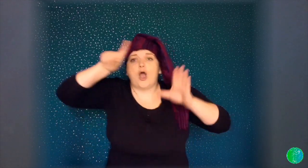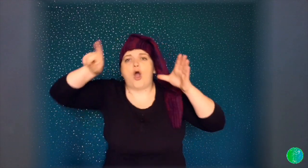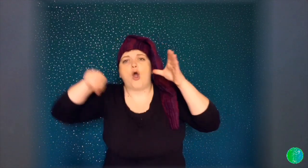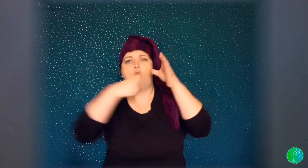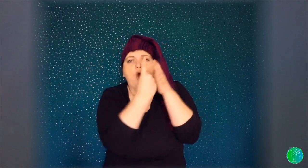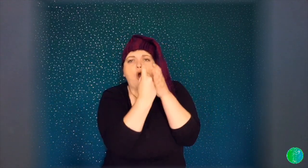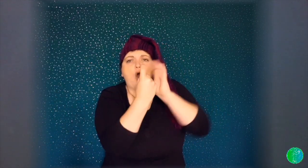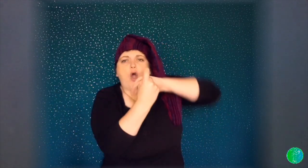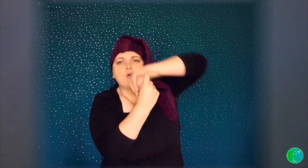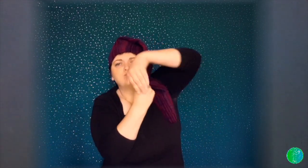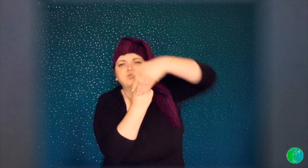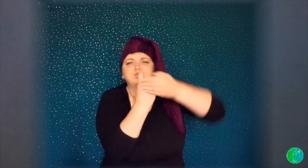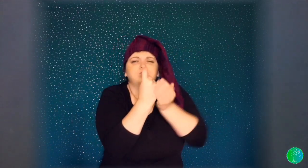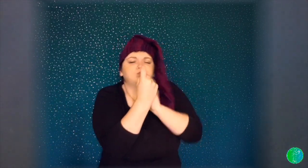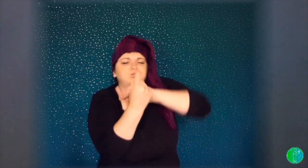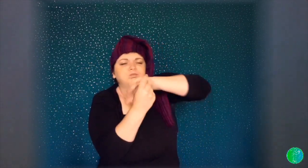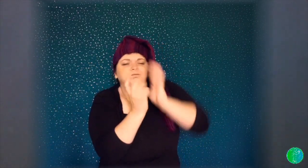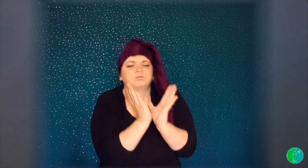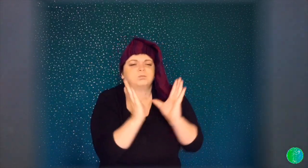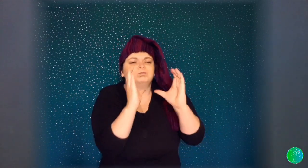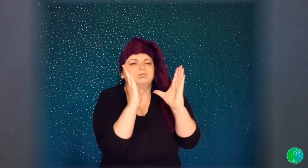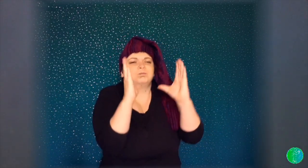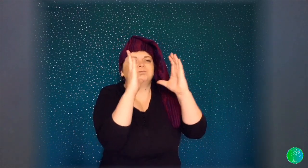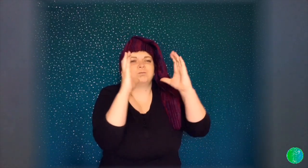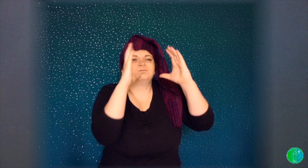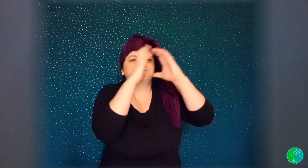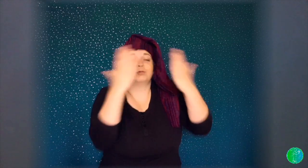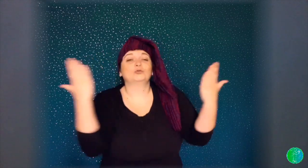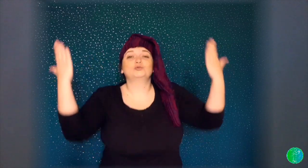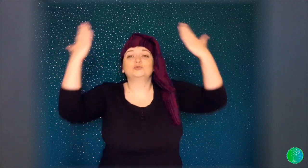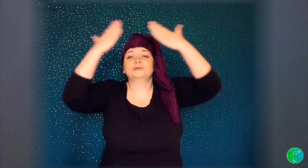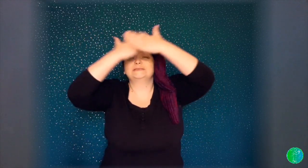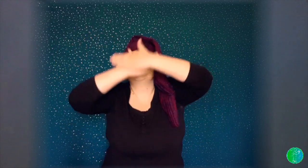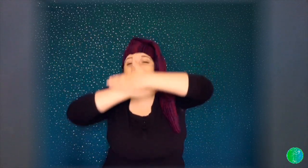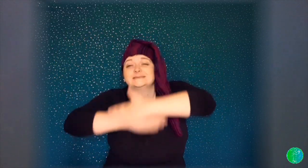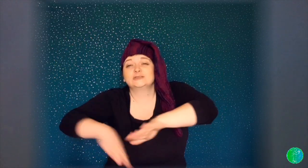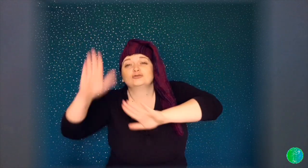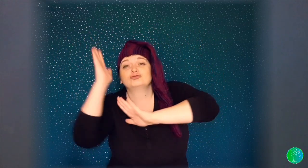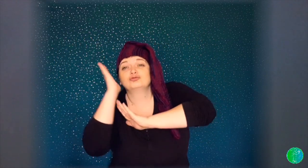là et s'enroule dans son cocon pour la nuit.